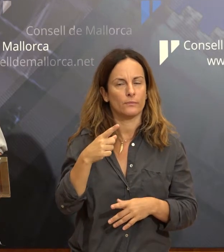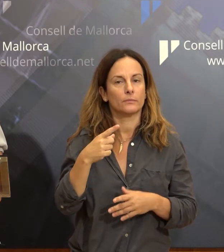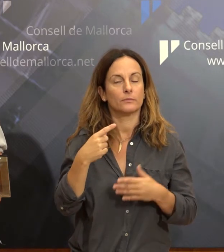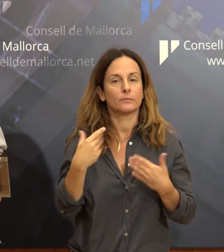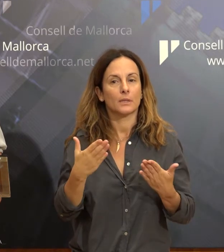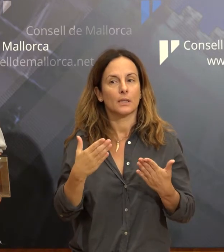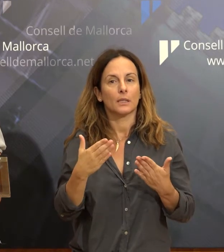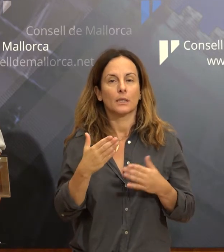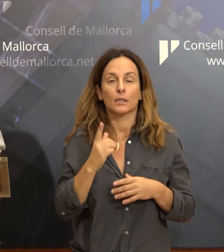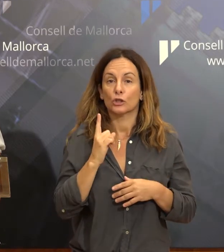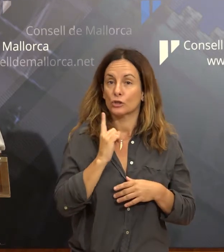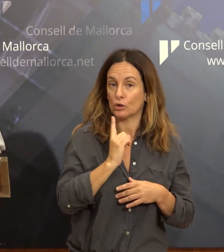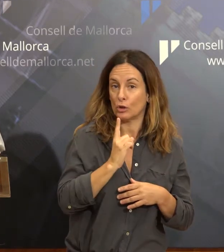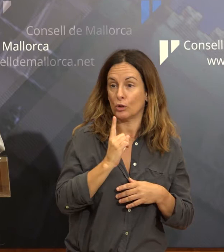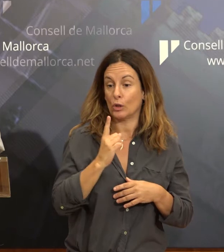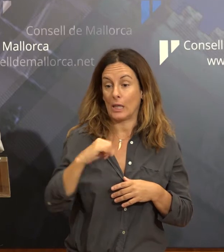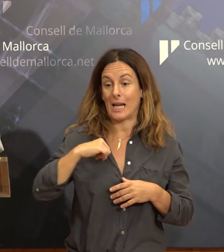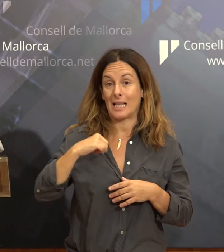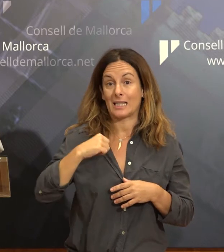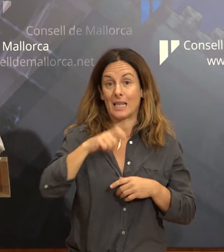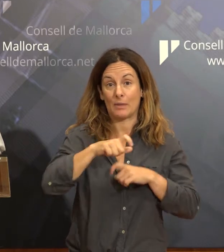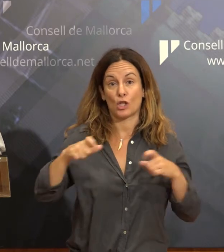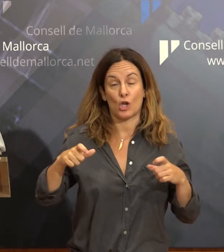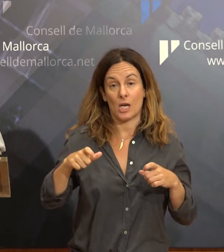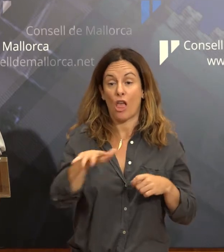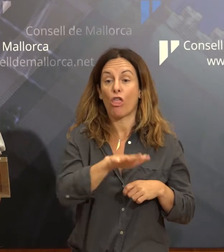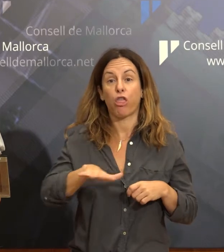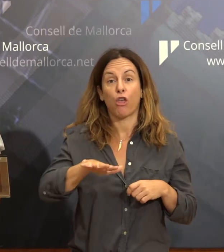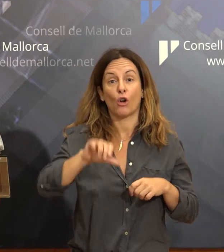havia per part dels residents de la zona del Migjorn de